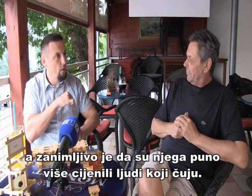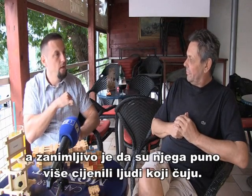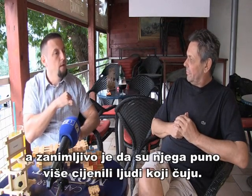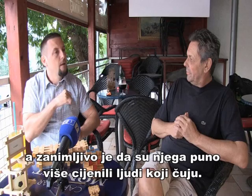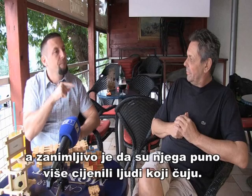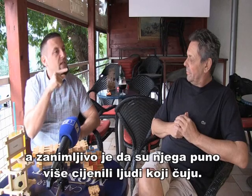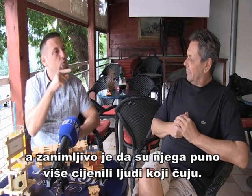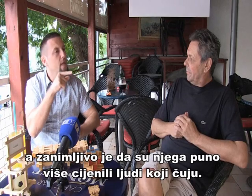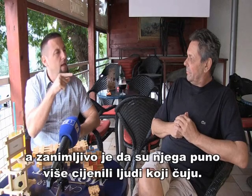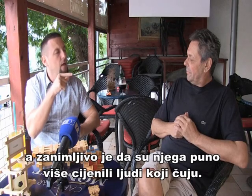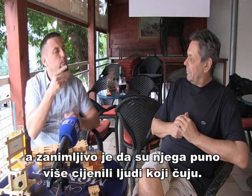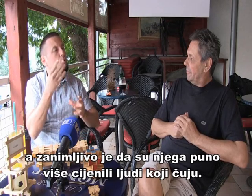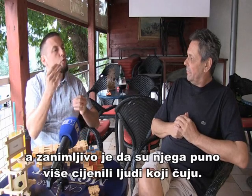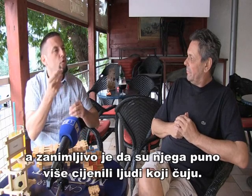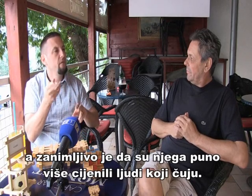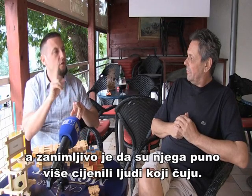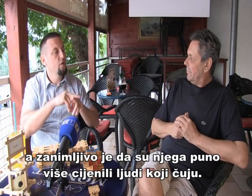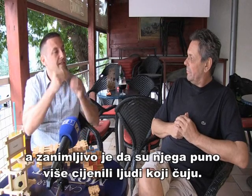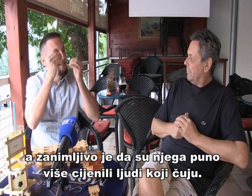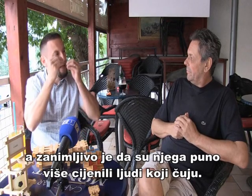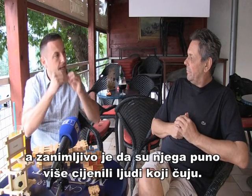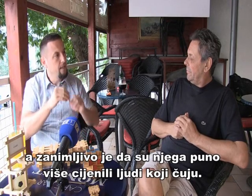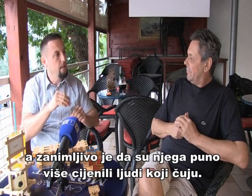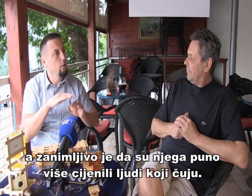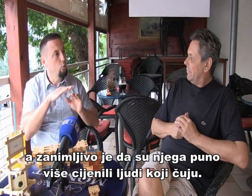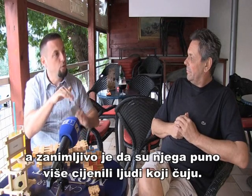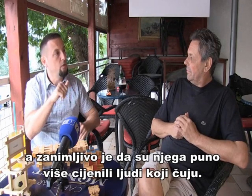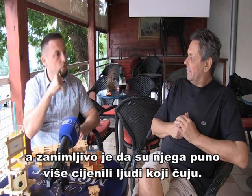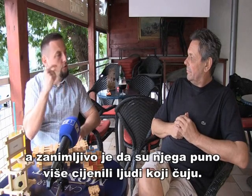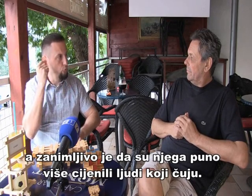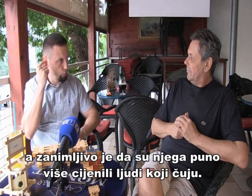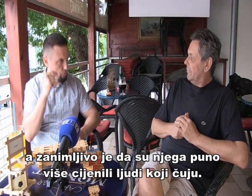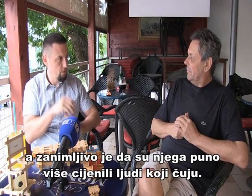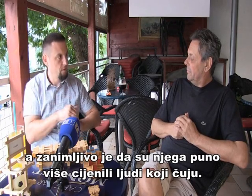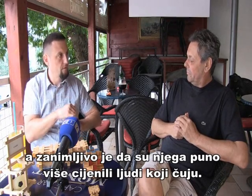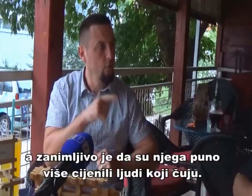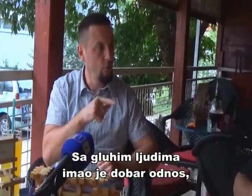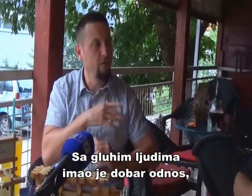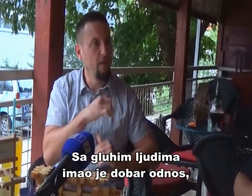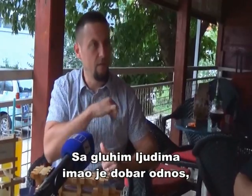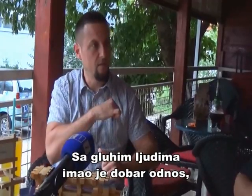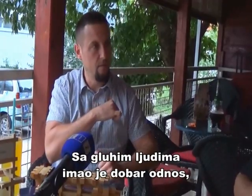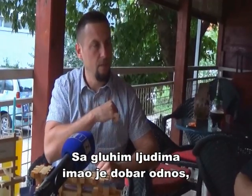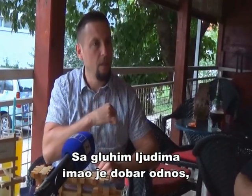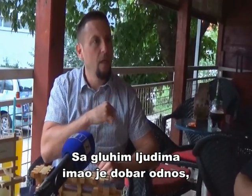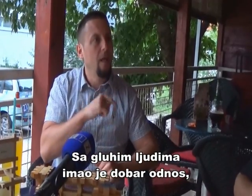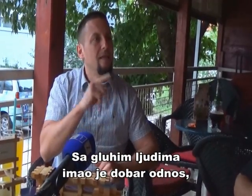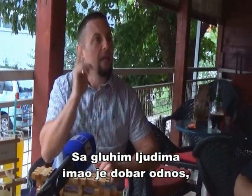je da su njega puno više cijenili ljudi koji su čuli. To je veliko zanimljivo. Sa